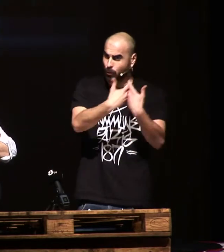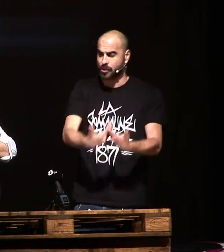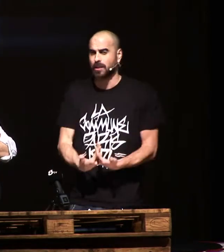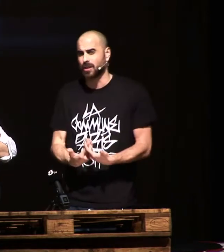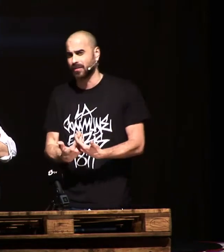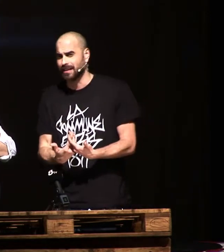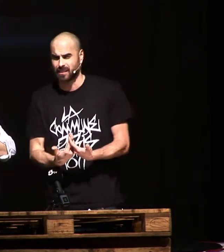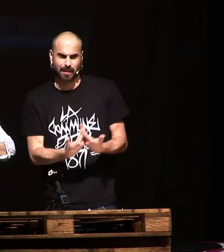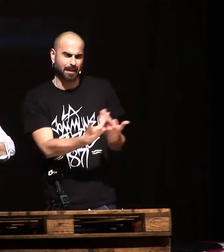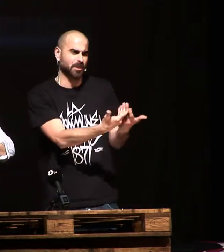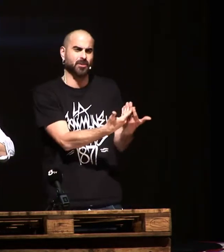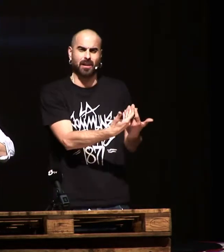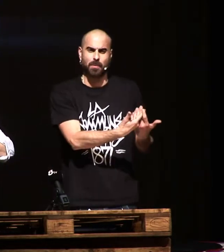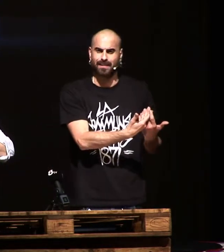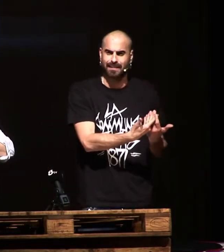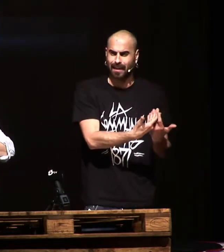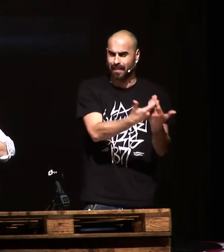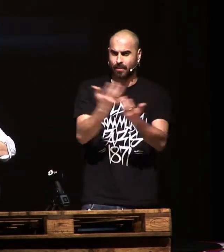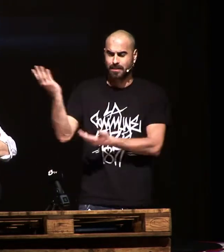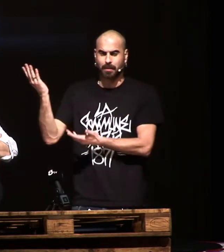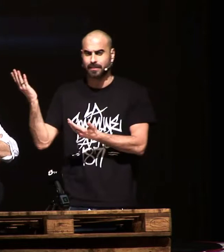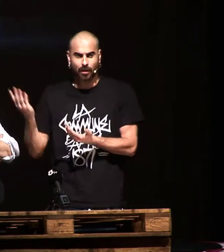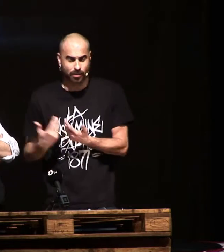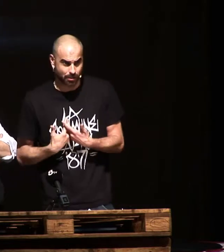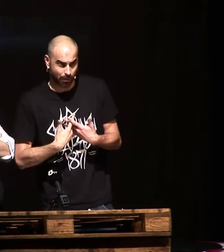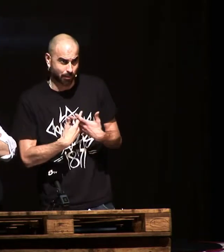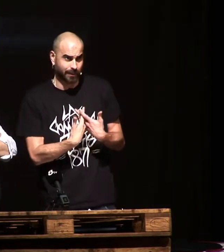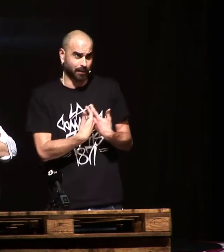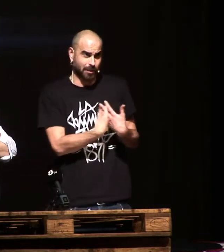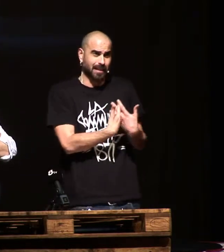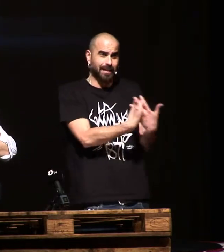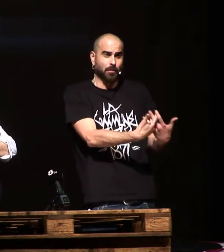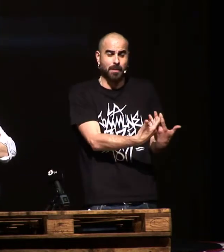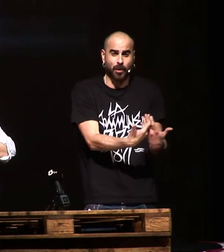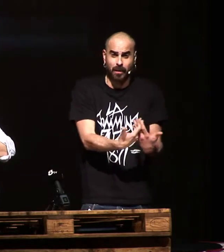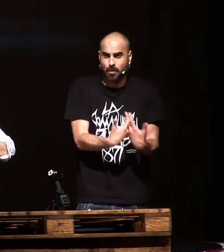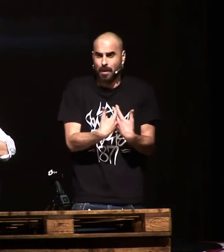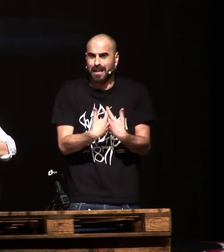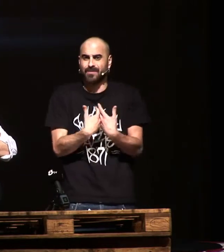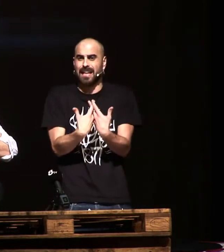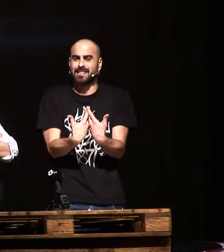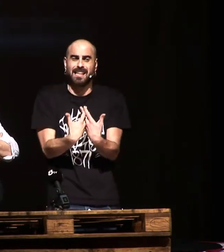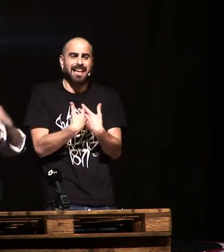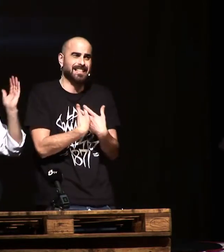repugnant i repulsiu que són les finances. Perquè què vol dir això de recuperar el dret al crèdit, com estan plantejant alguns en el seu programa polític? Nosaltres el crèdit el volem abolir. Volem que les finances estiguin